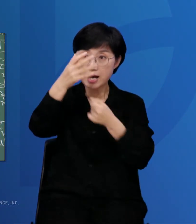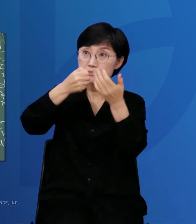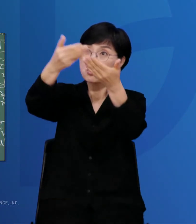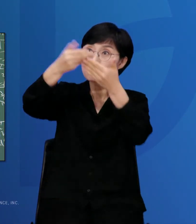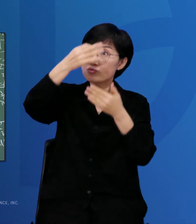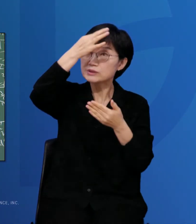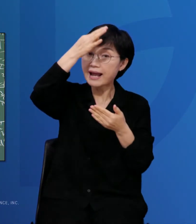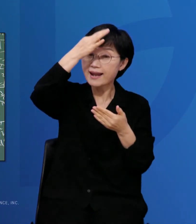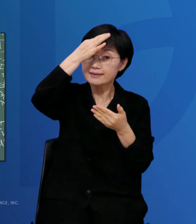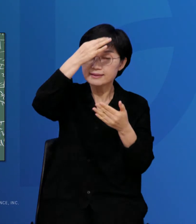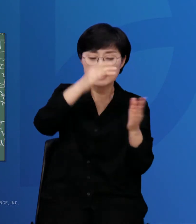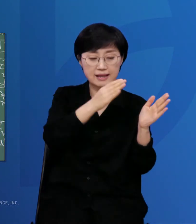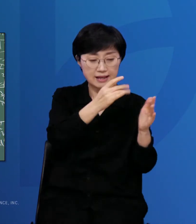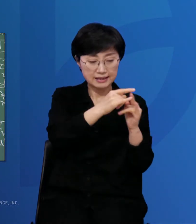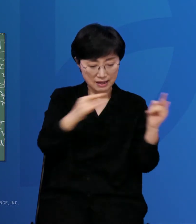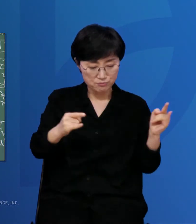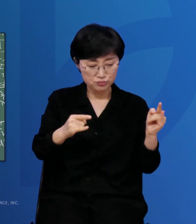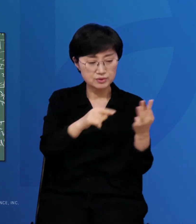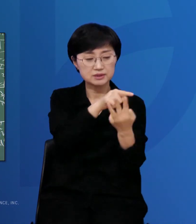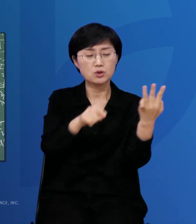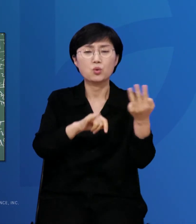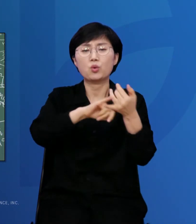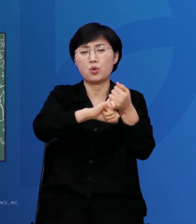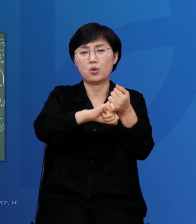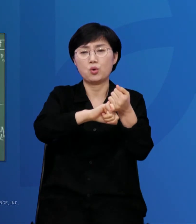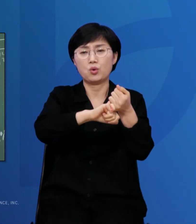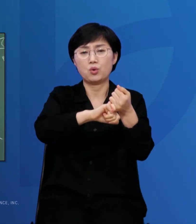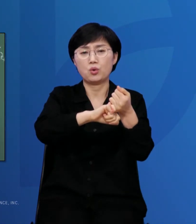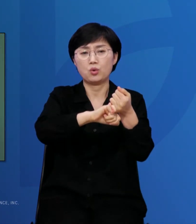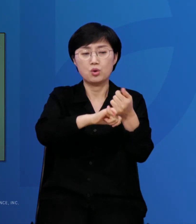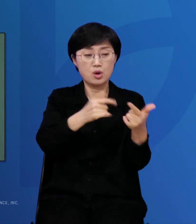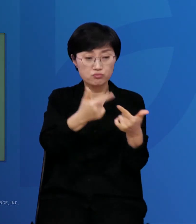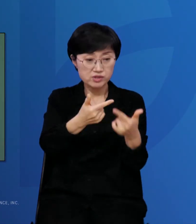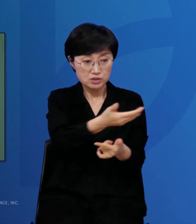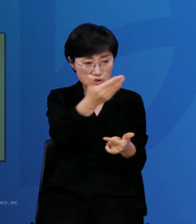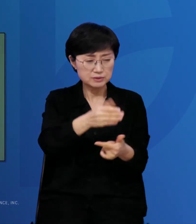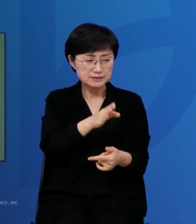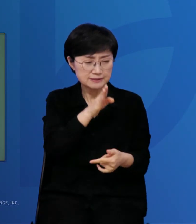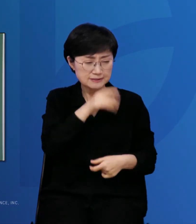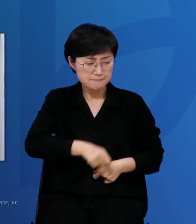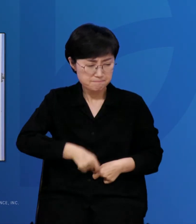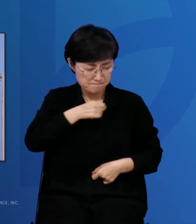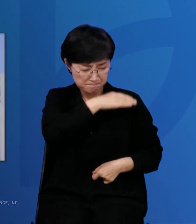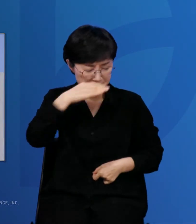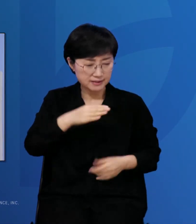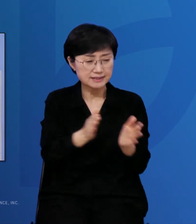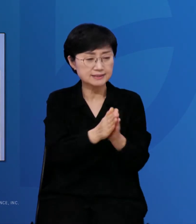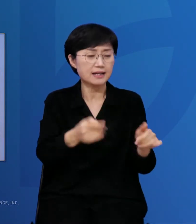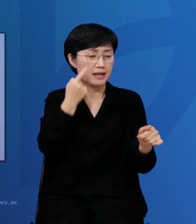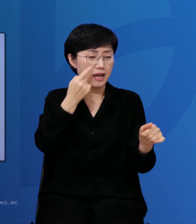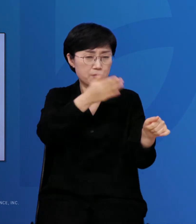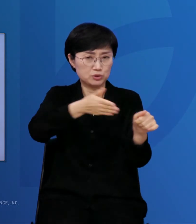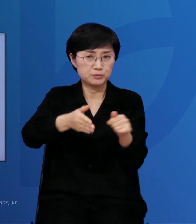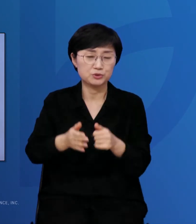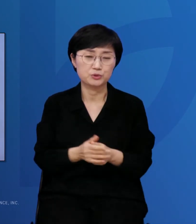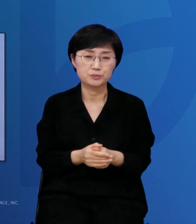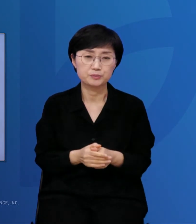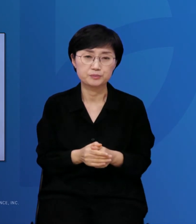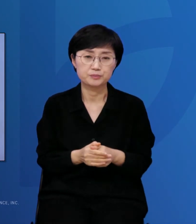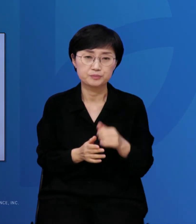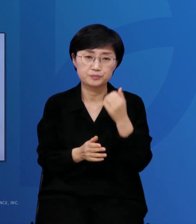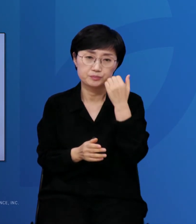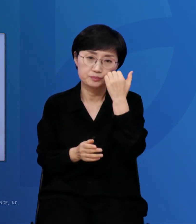캠프. 하세요. 我们来做吧。 부산사람 제대로 시작해 보세요. 진짜 부산人, 你们好好来开始吧。